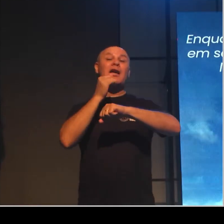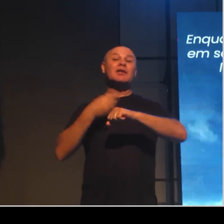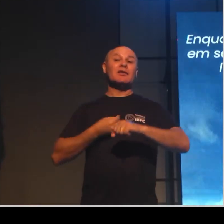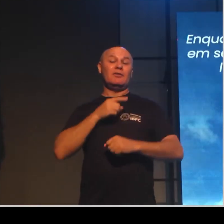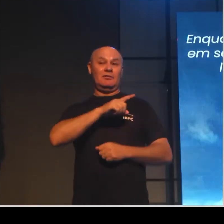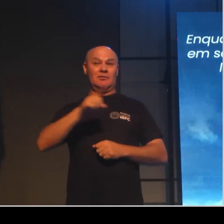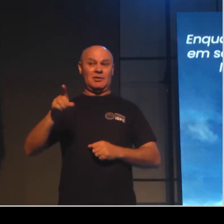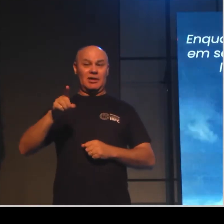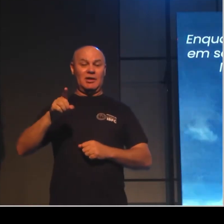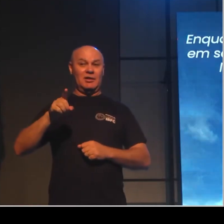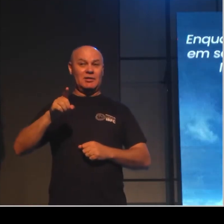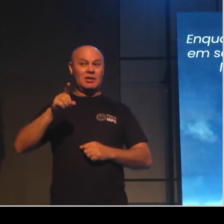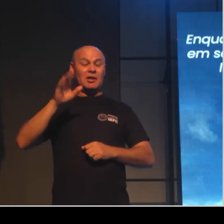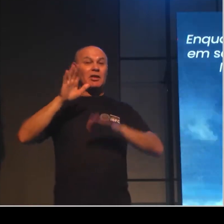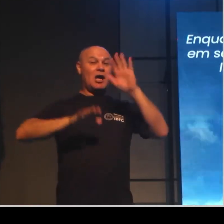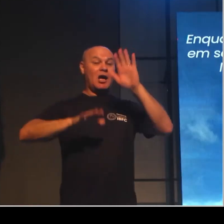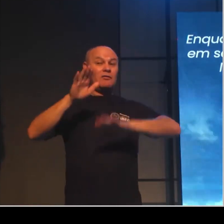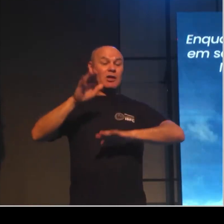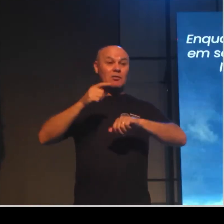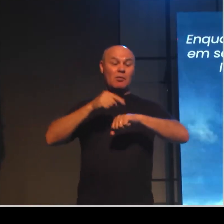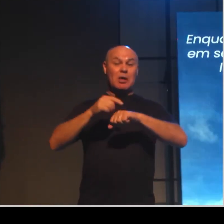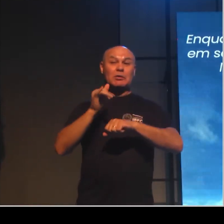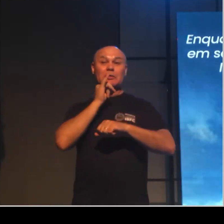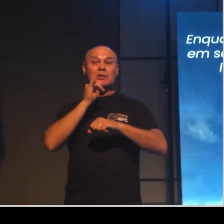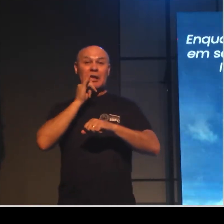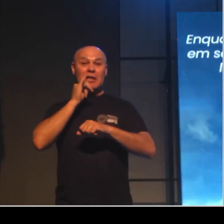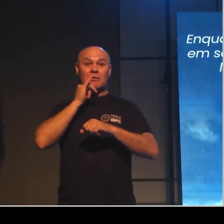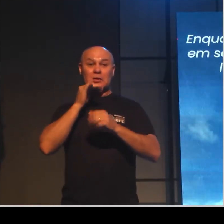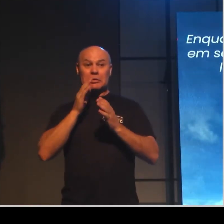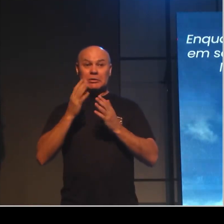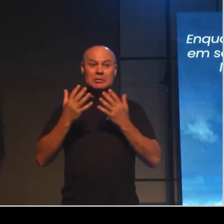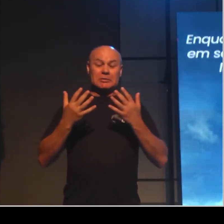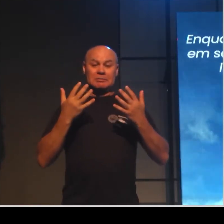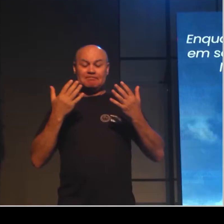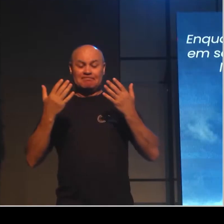eu poderia afirmar para vocês aqui a quantidade de pessoas que nos procuram.